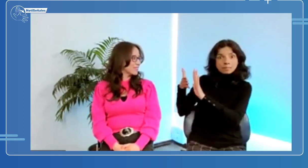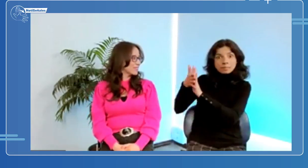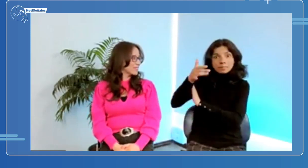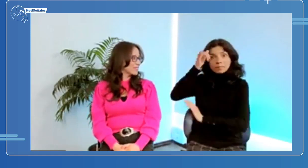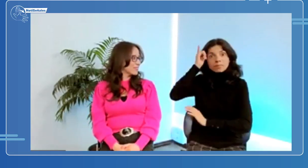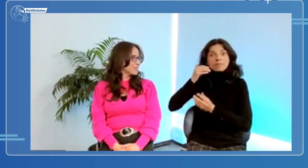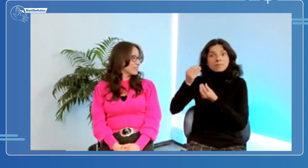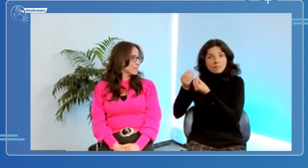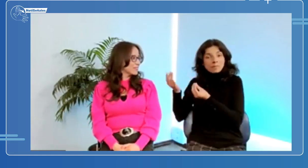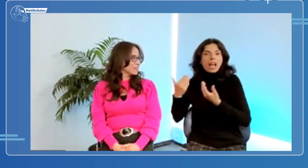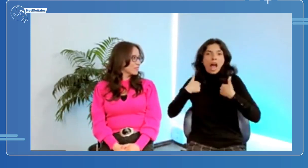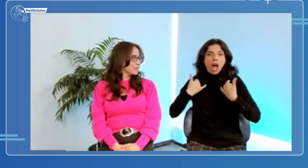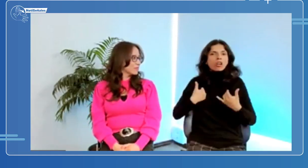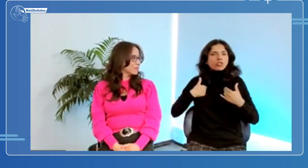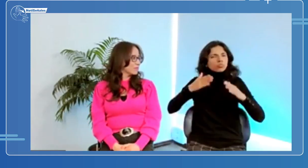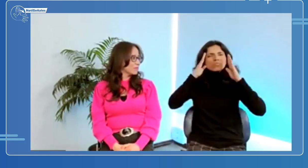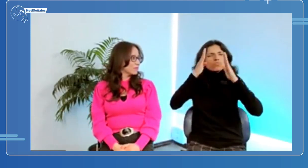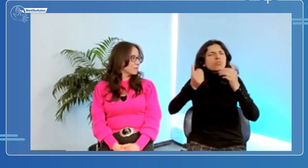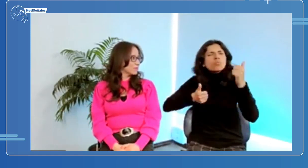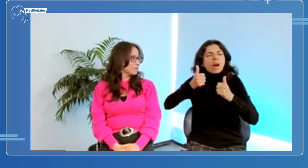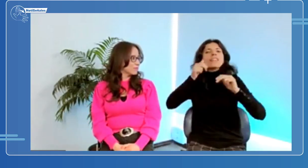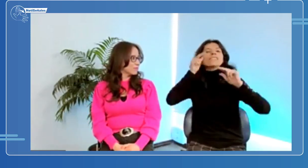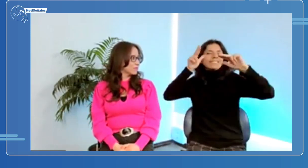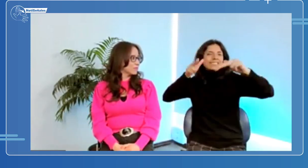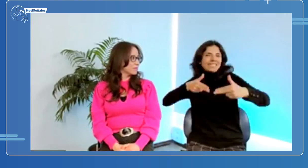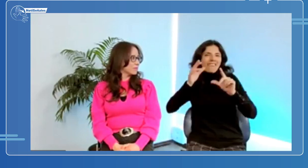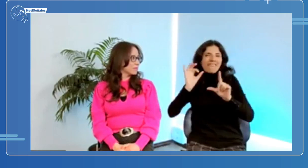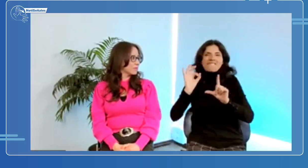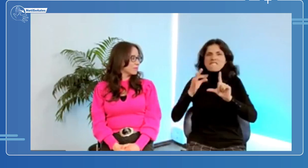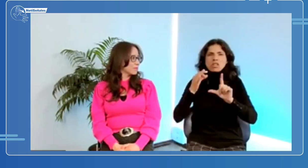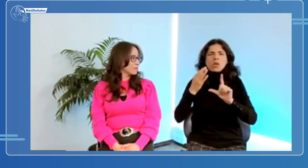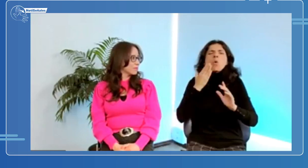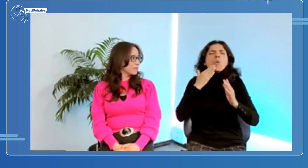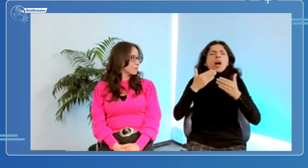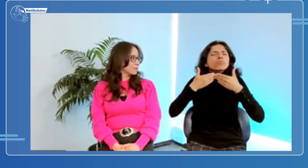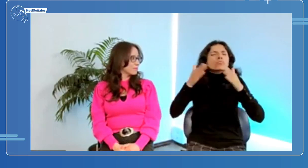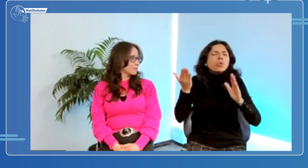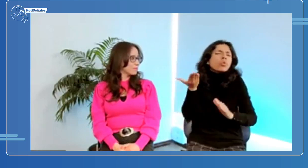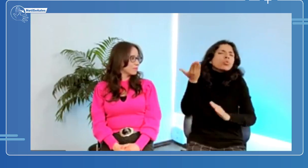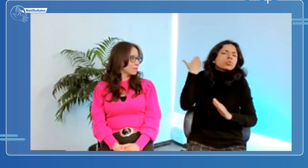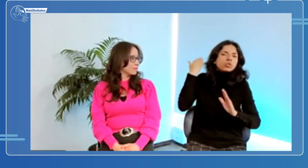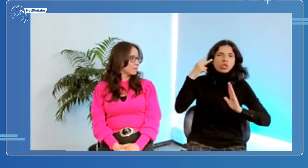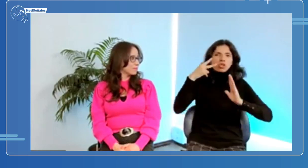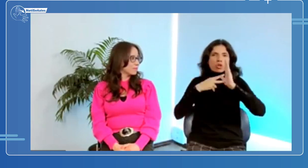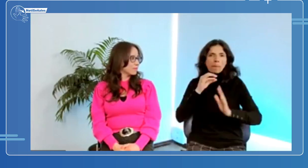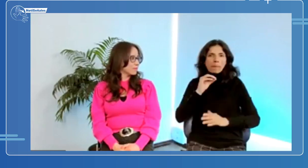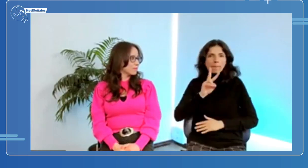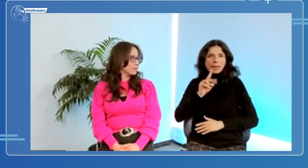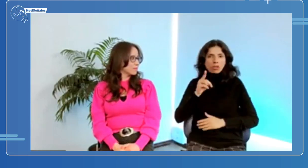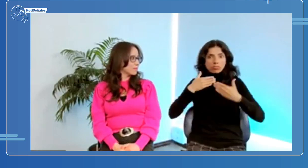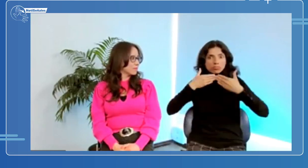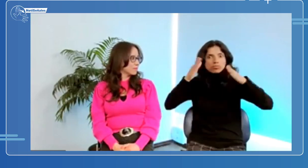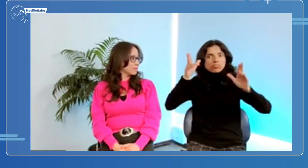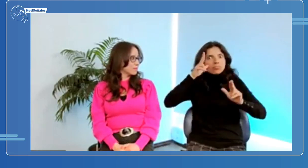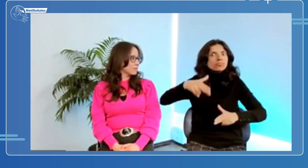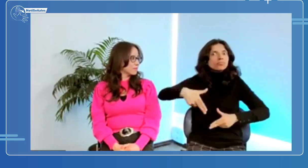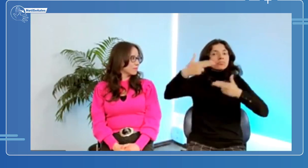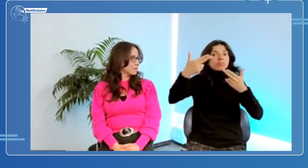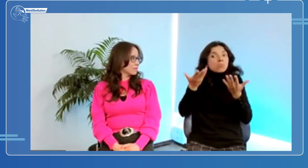canal. Precisamente como lo dice Joana, nosotros en atención al, yo también tengo la atención virtual. Del 2021 se abrió